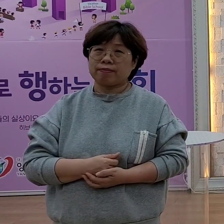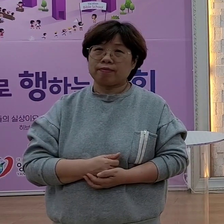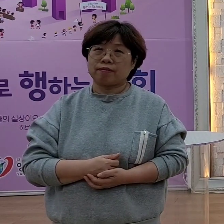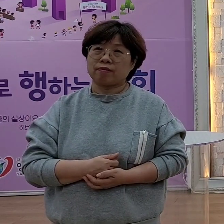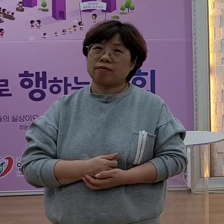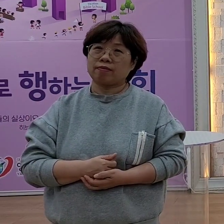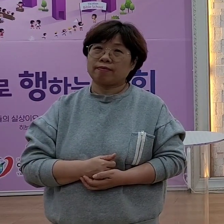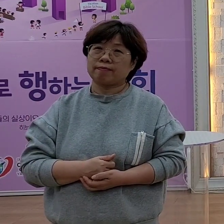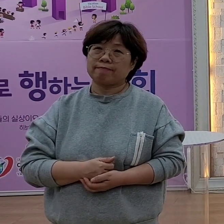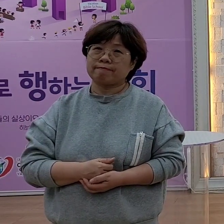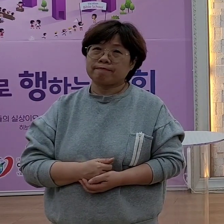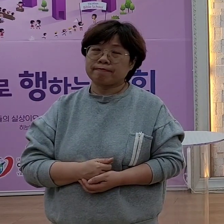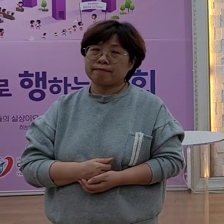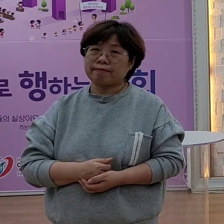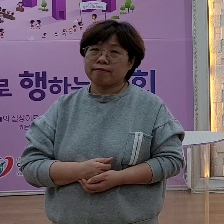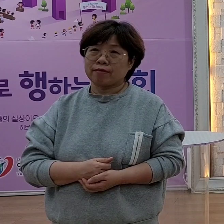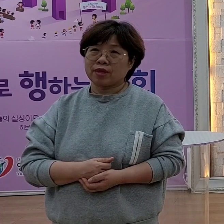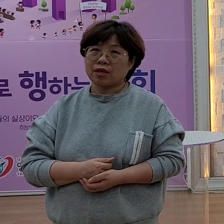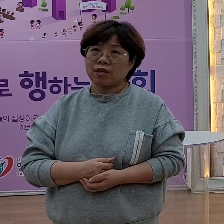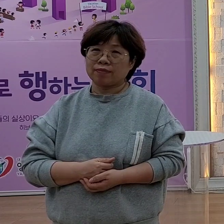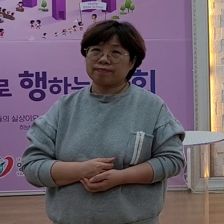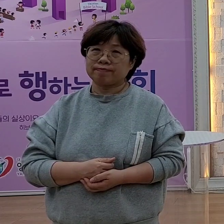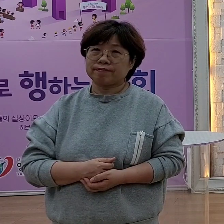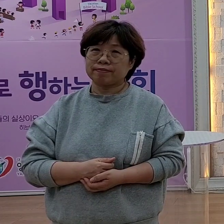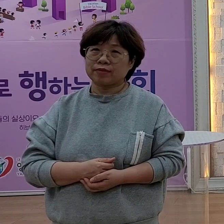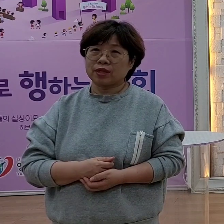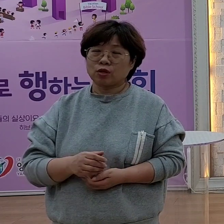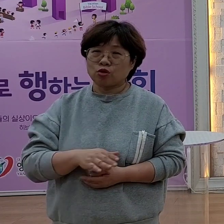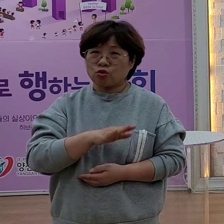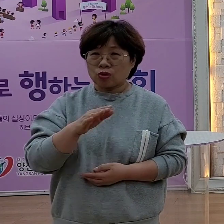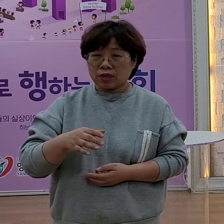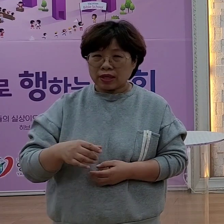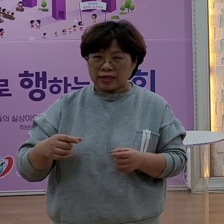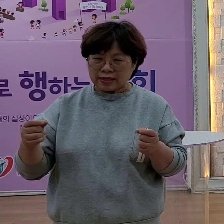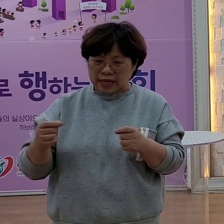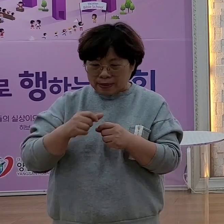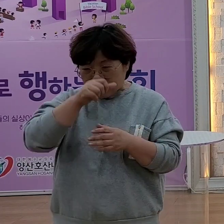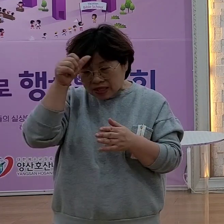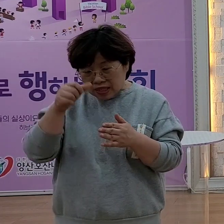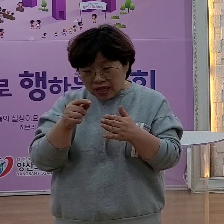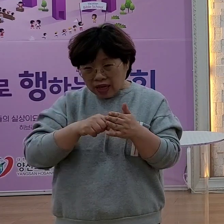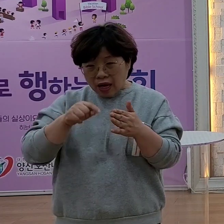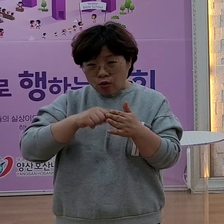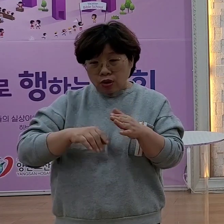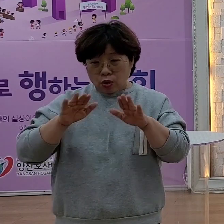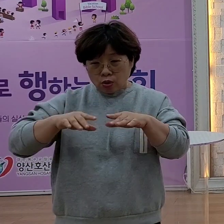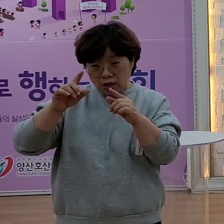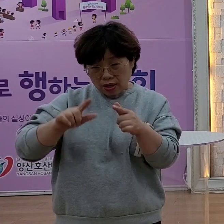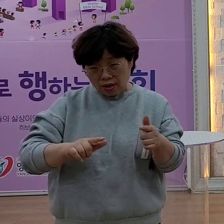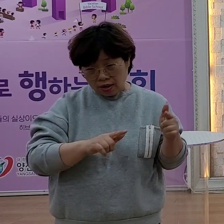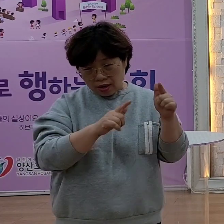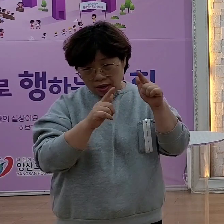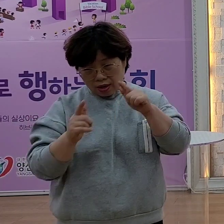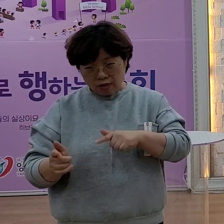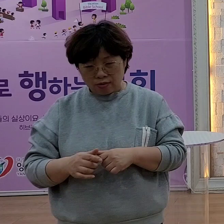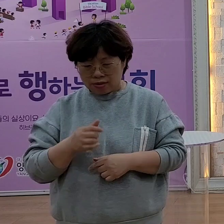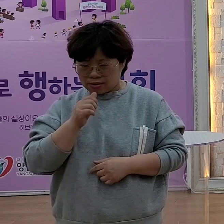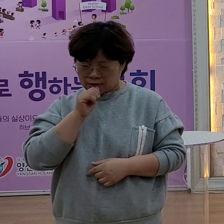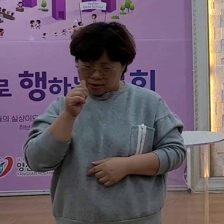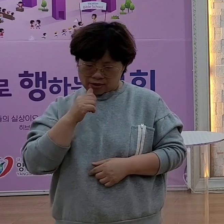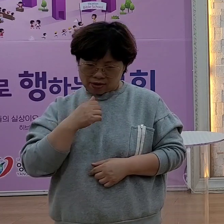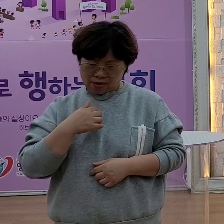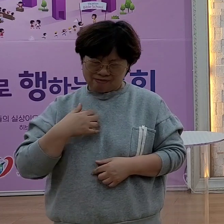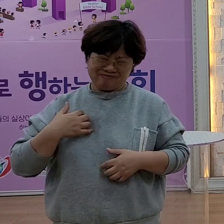결코 이 빠른, 이 짧은 인생 가운데서 우리가 오늘 하루를 결코